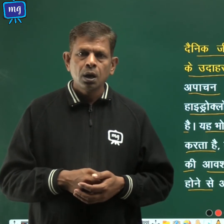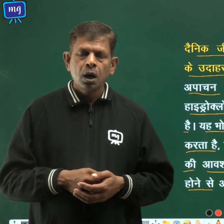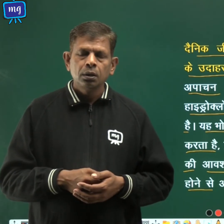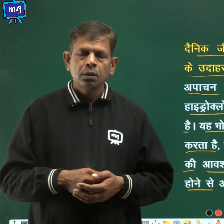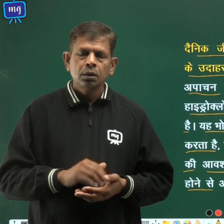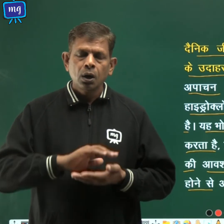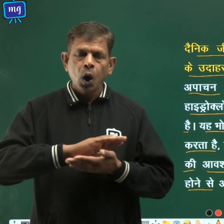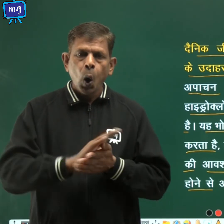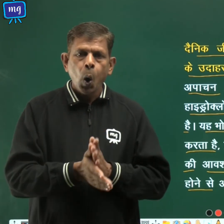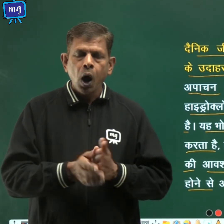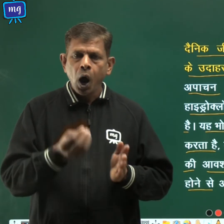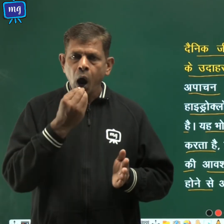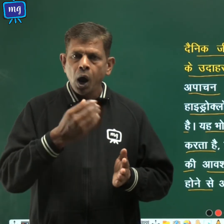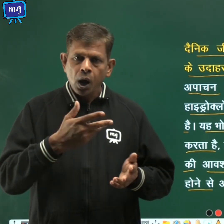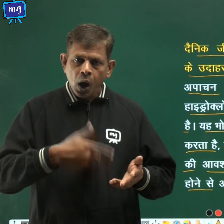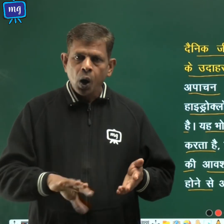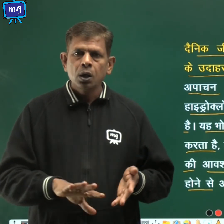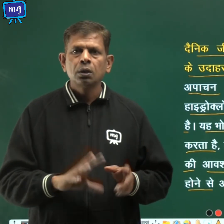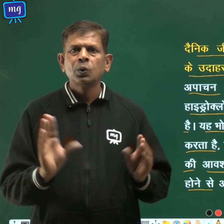अपाचन हो जाता है।